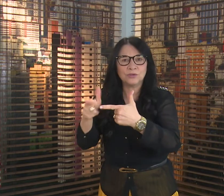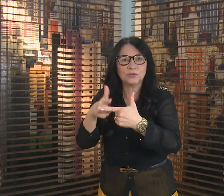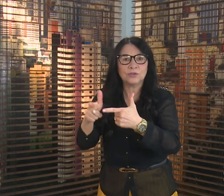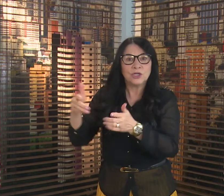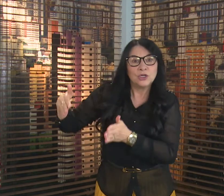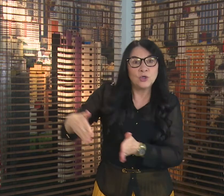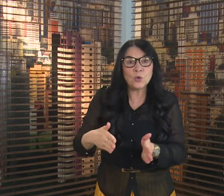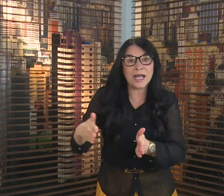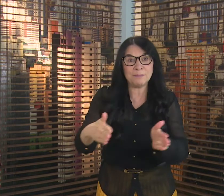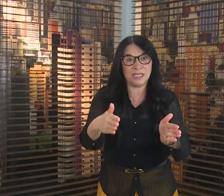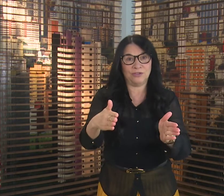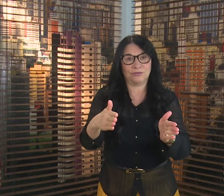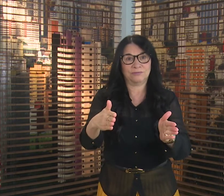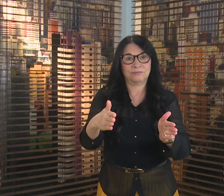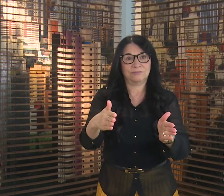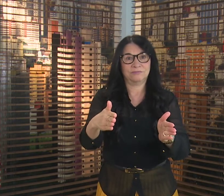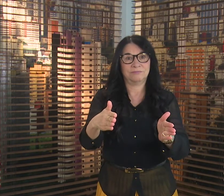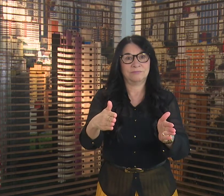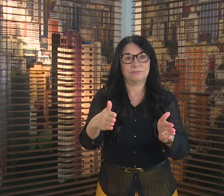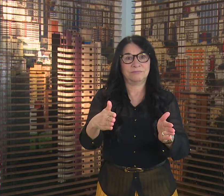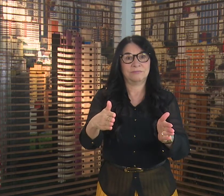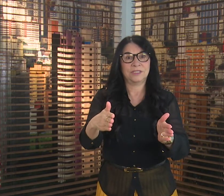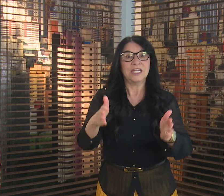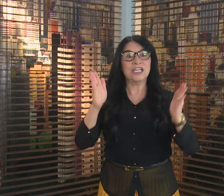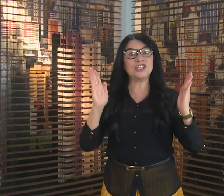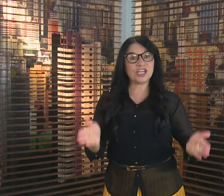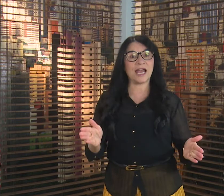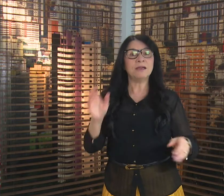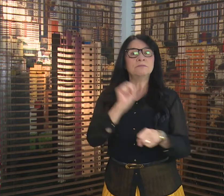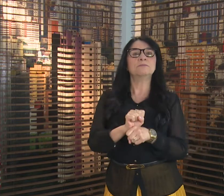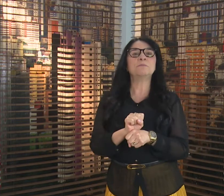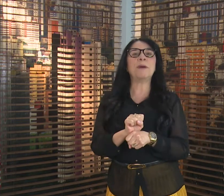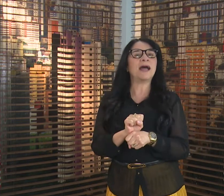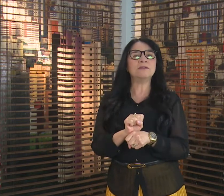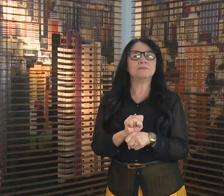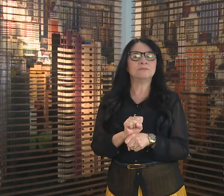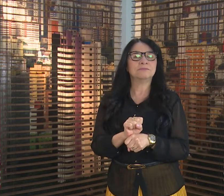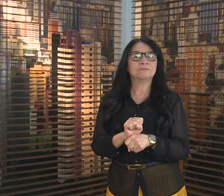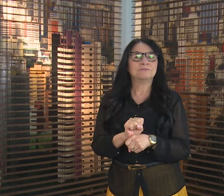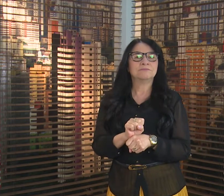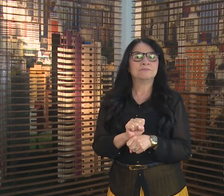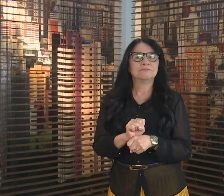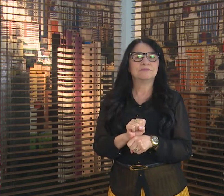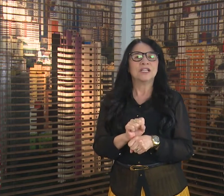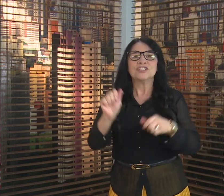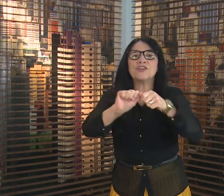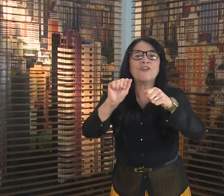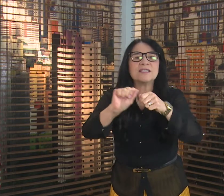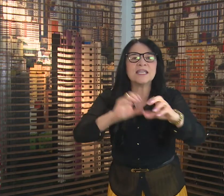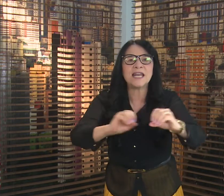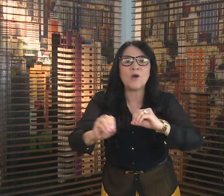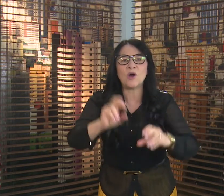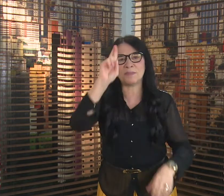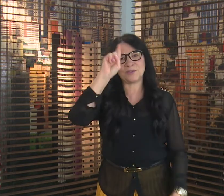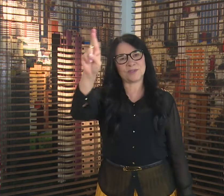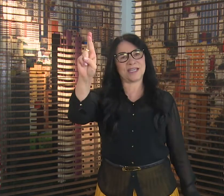obstáculo no caminho e já param de fazer a obra do